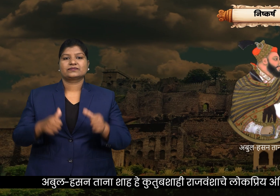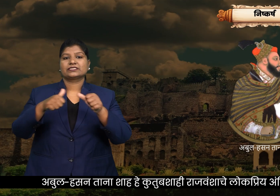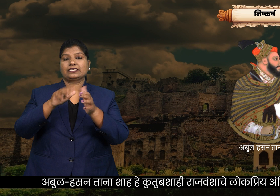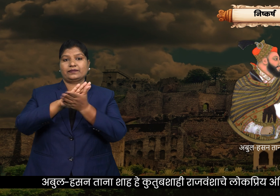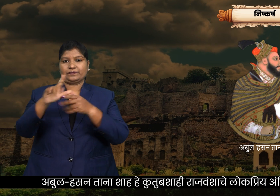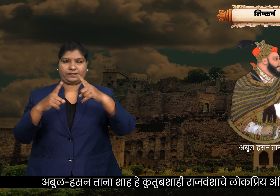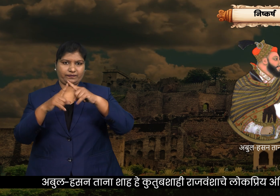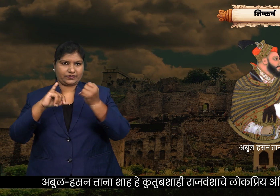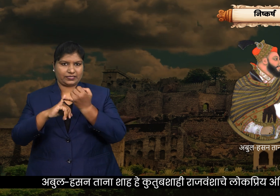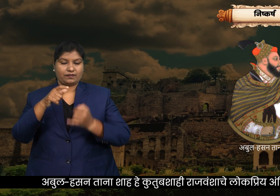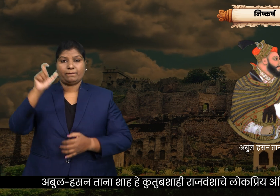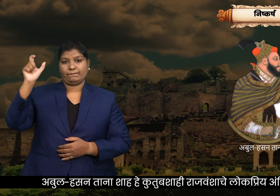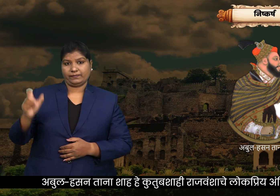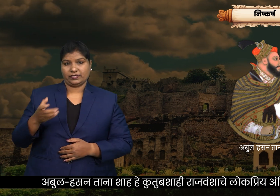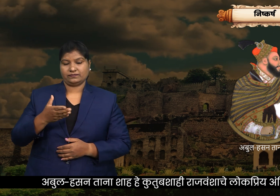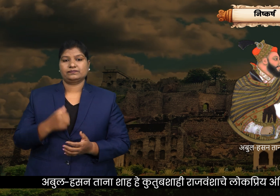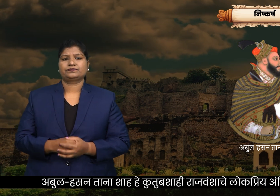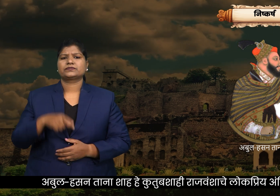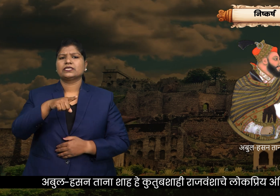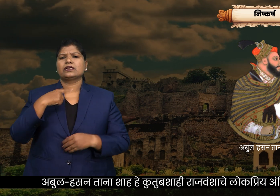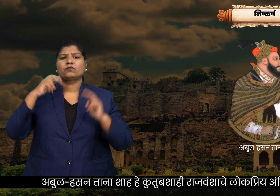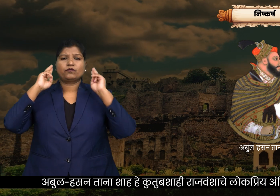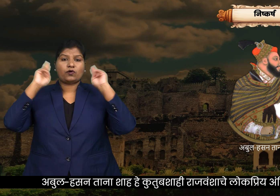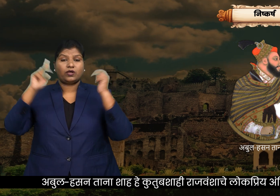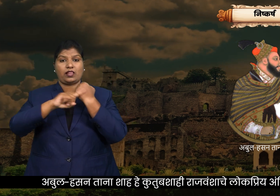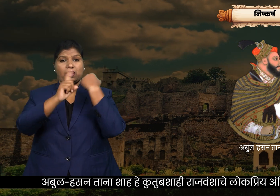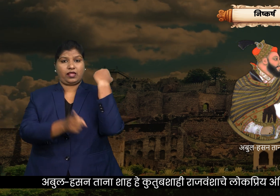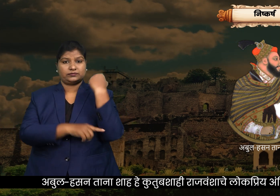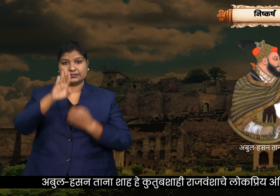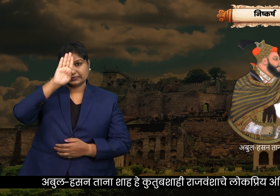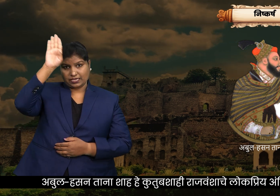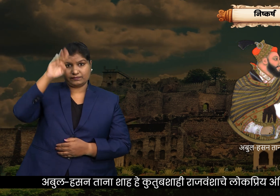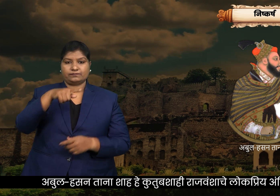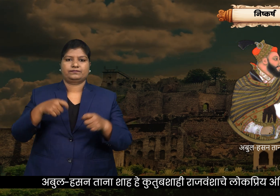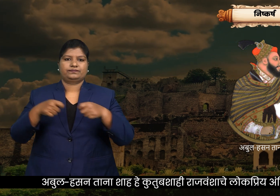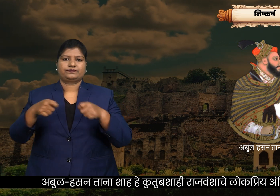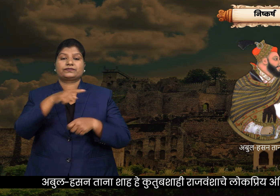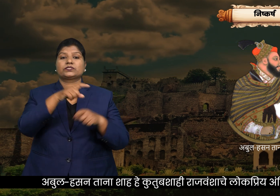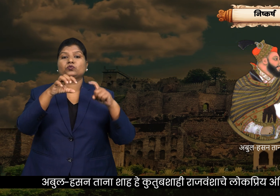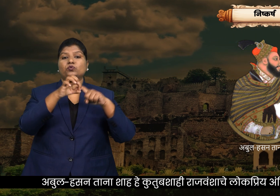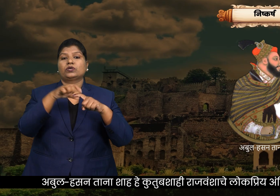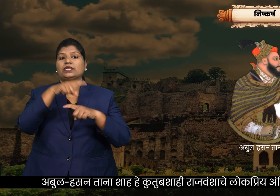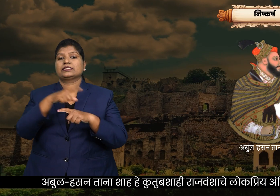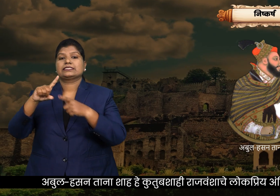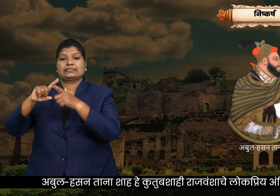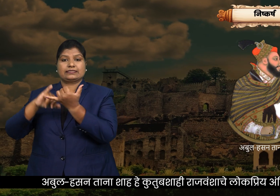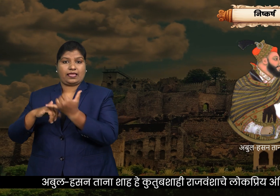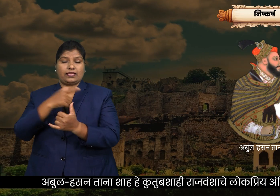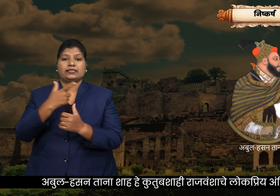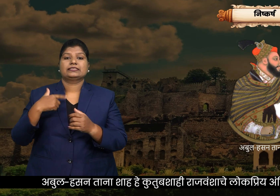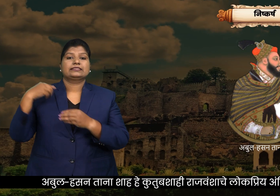अबुल हसन तानाशाह हे कुतुबशाही राजवंशाचे लोकप्रिय अंतिम शासक होते.